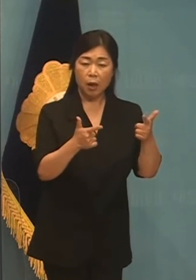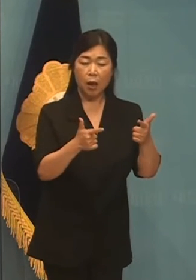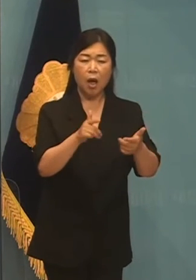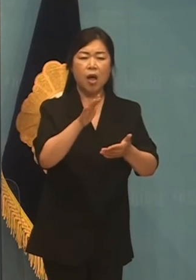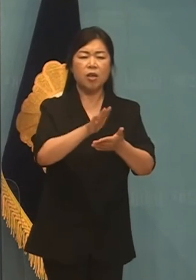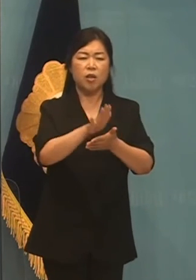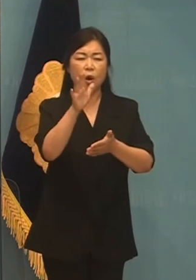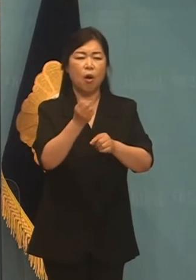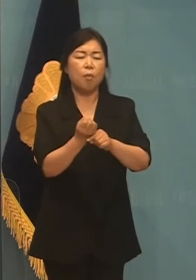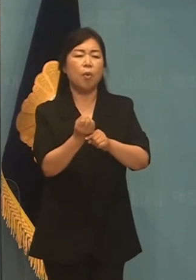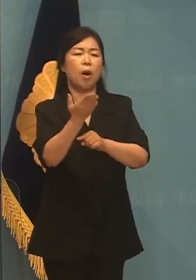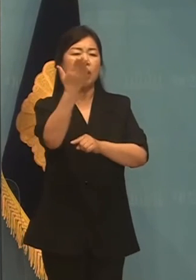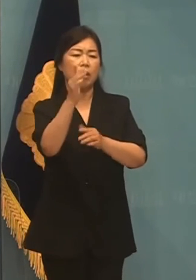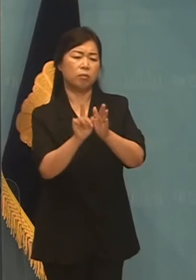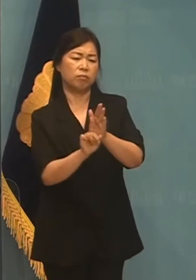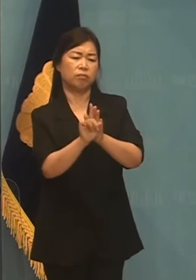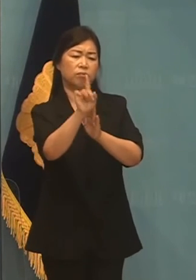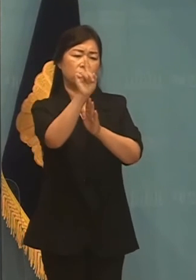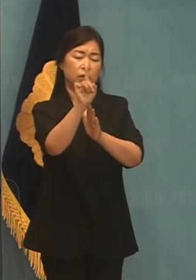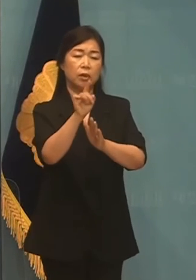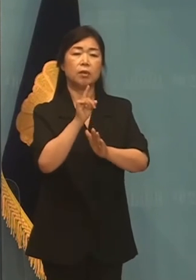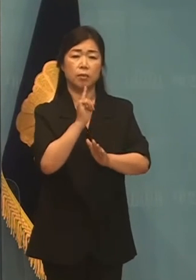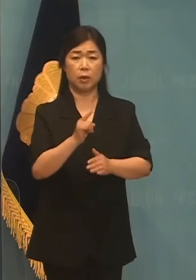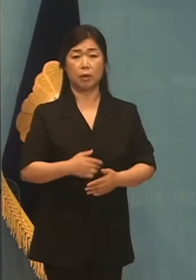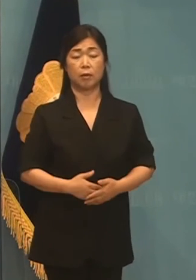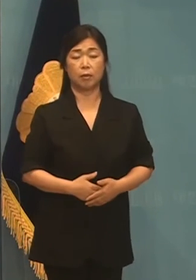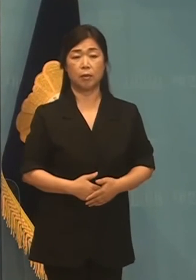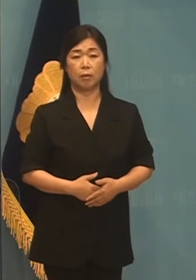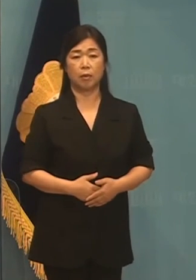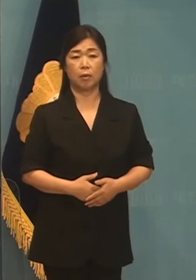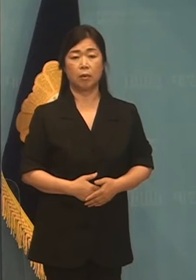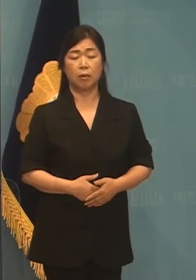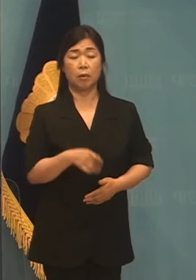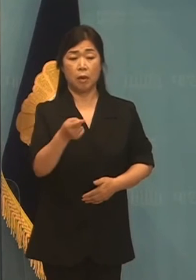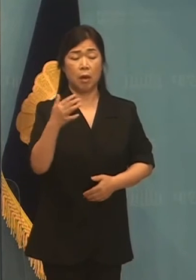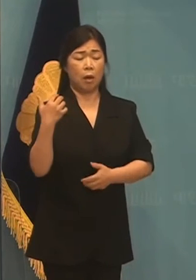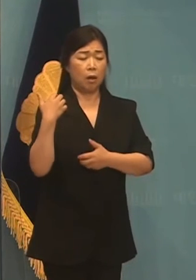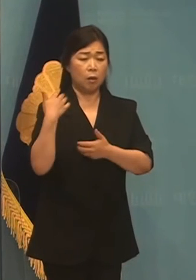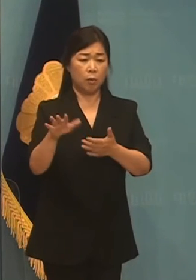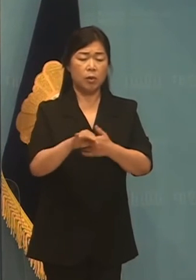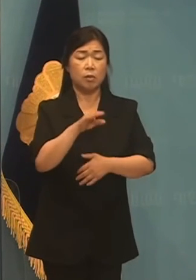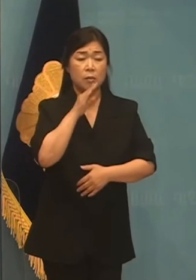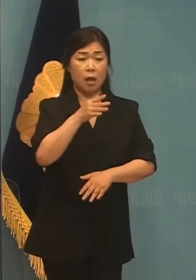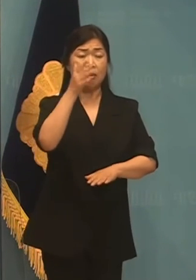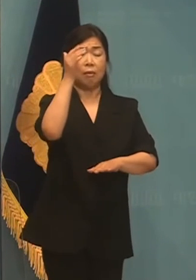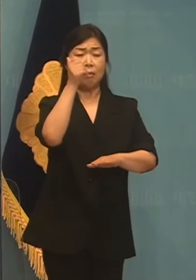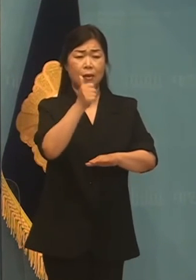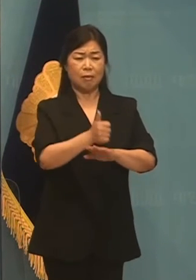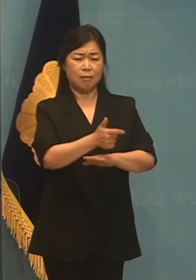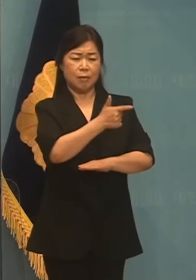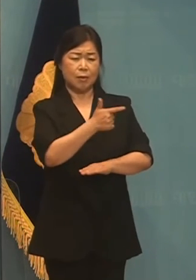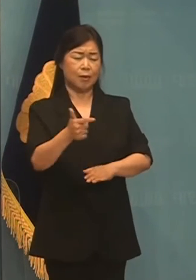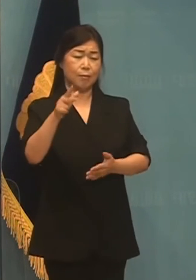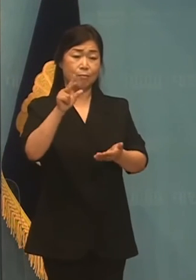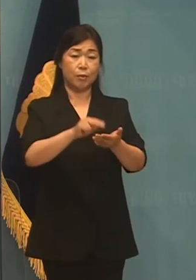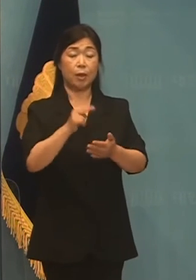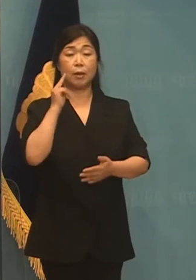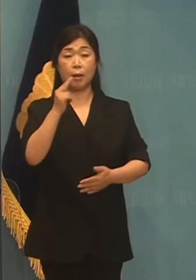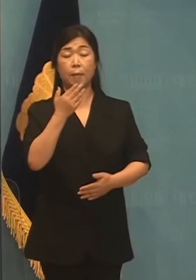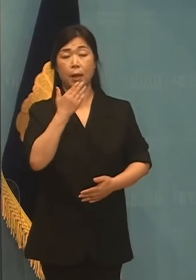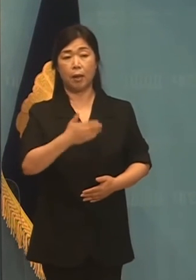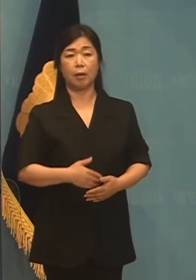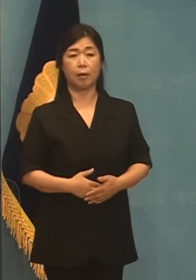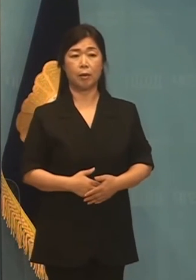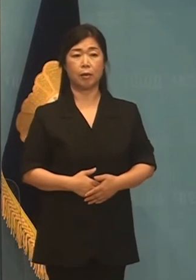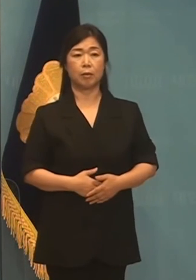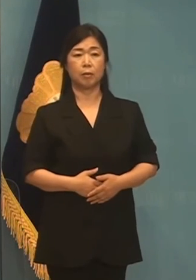열 출력이 급정한 것입니다. 이를 방치하면 나중에 커다란 재앙으로 갈 수도 있을